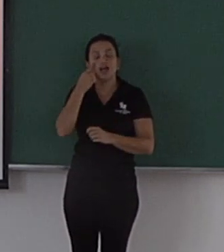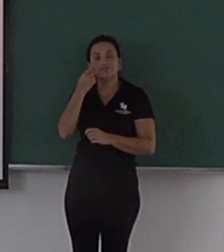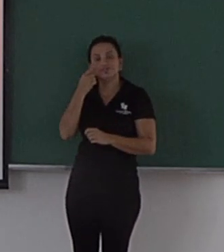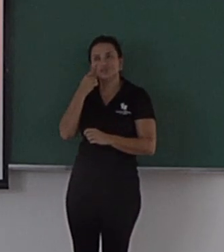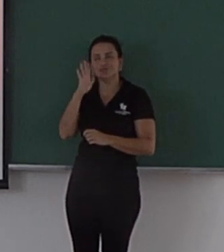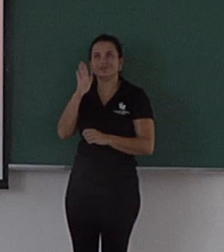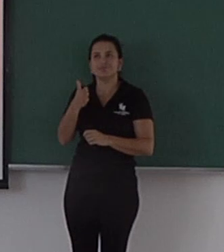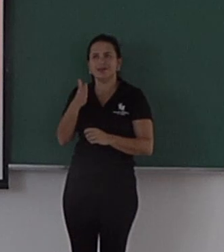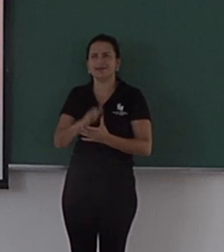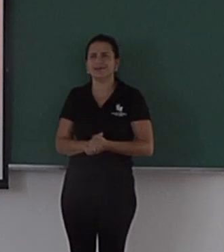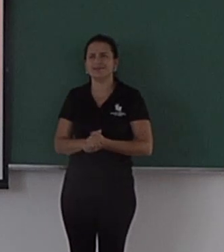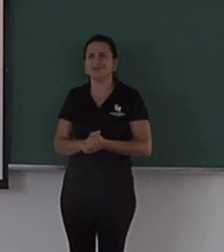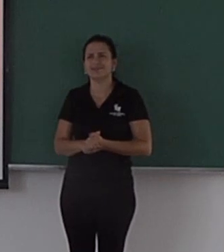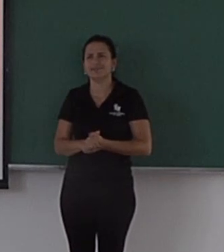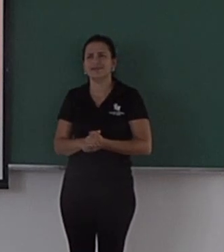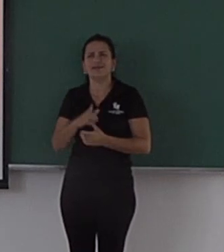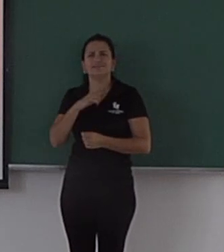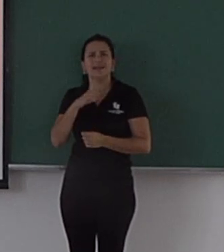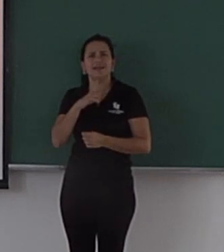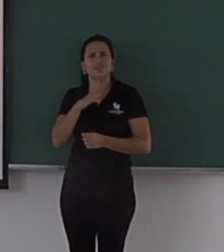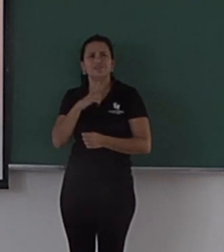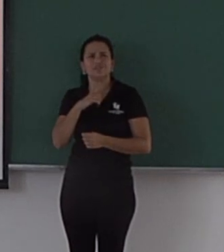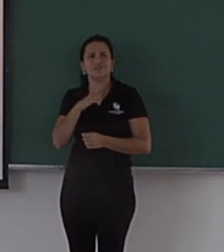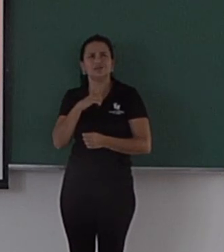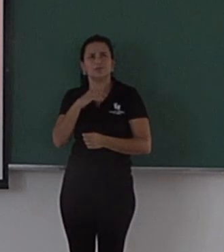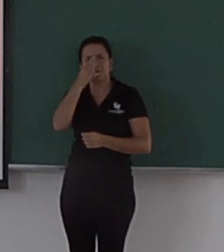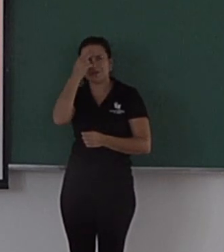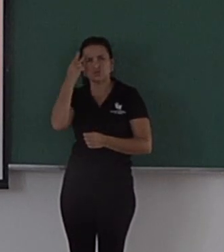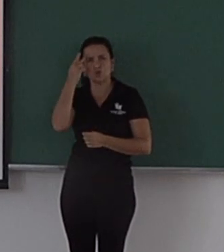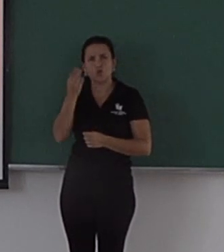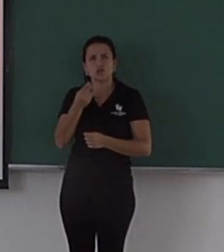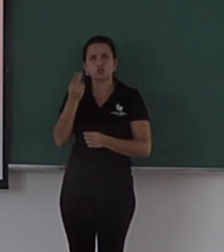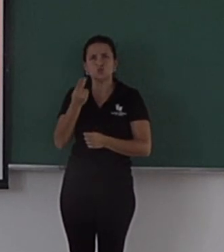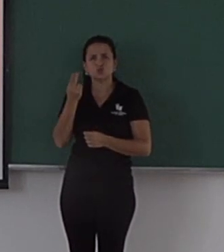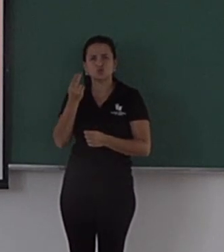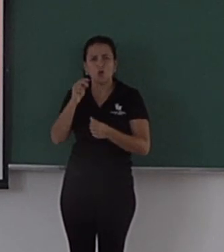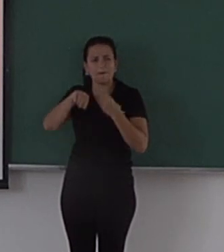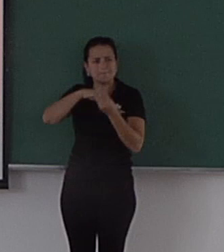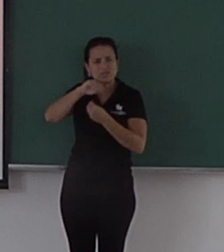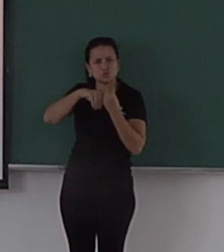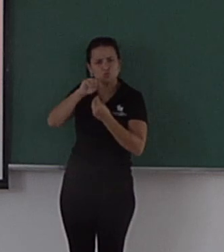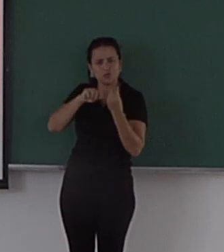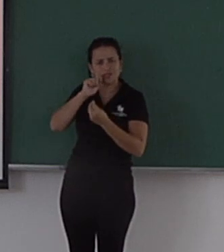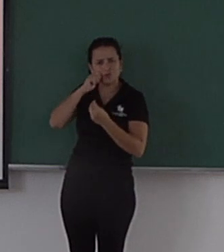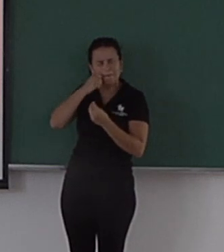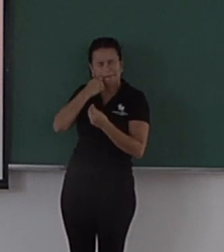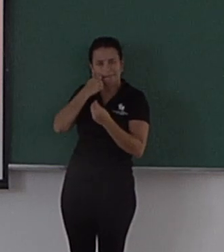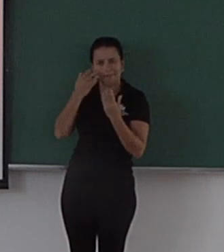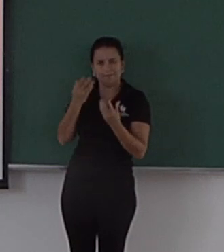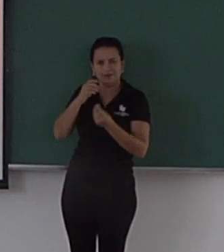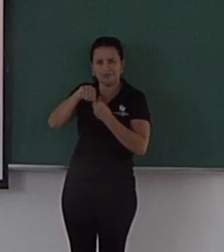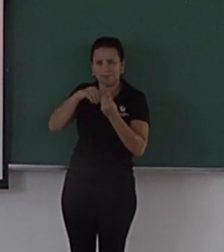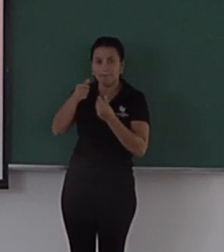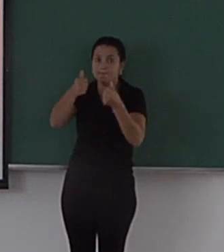teve um caso lá que o cara colocou uma mistura lá de limão, fez um coquetel lá, assim, piorou,